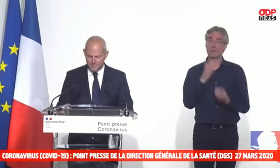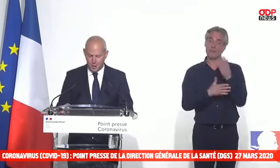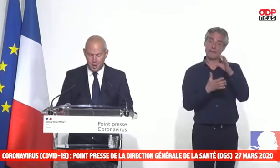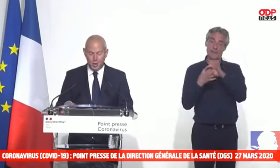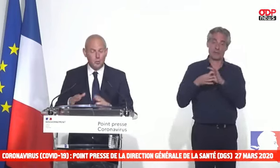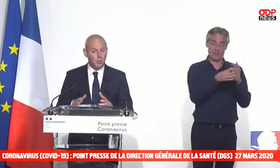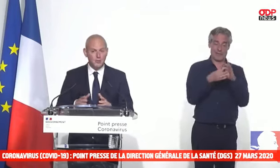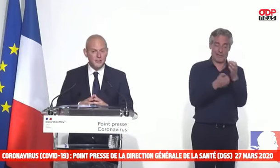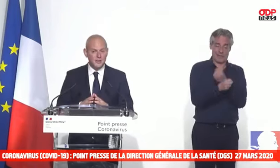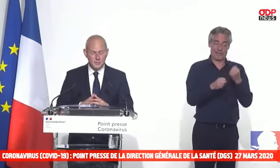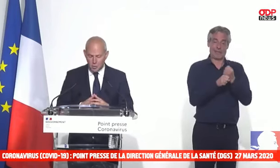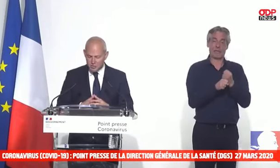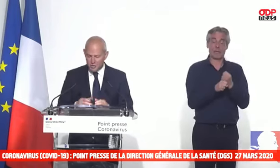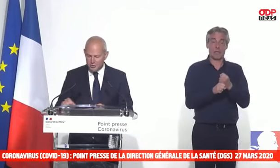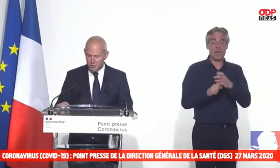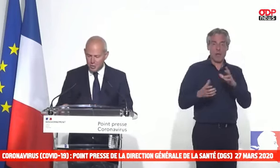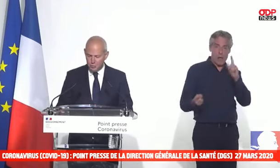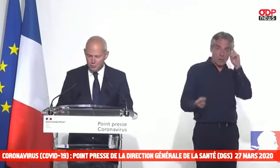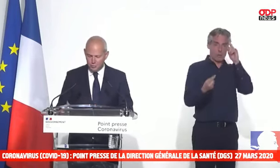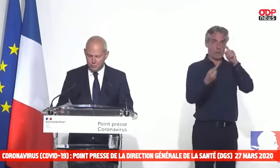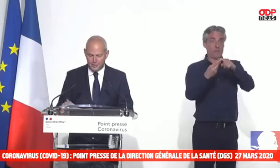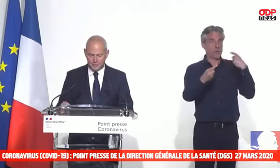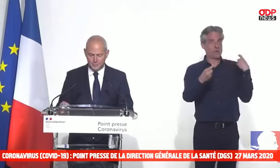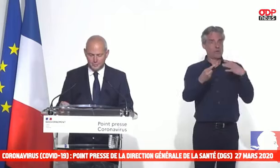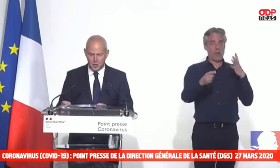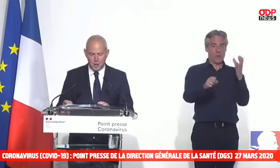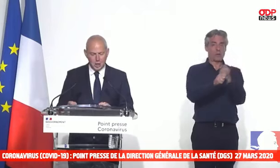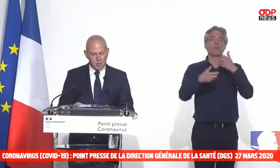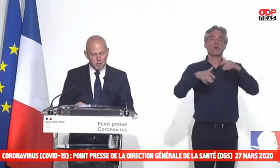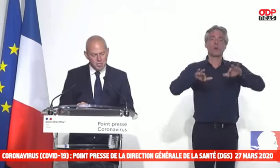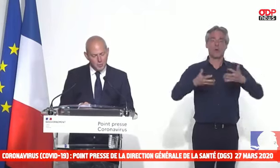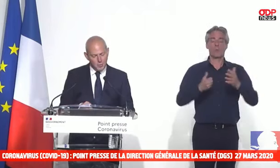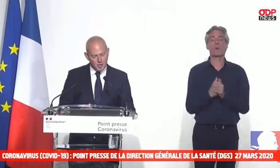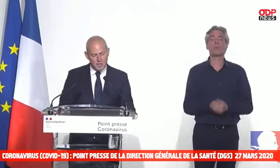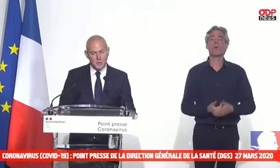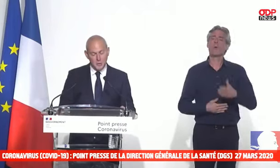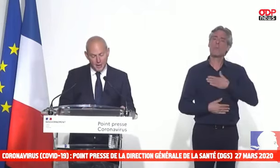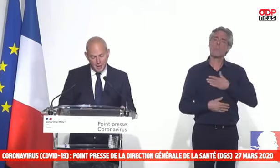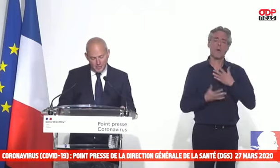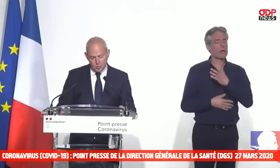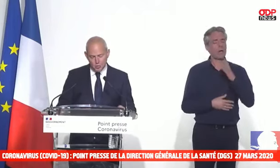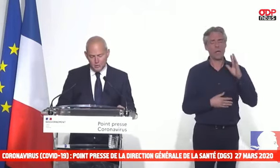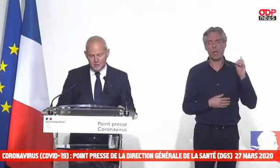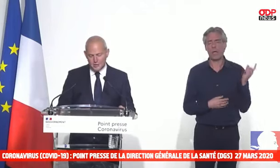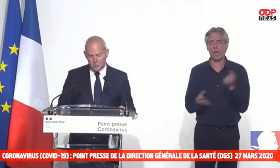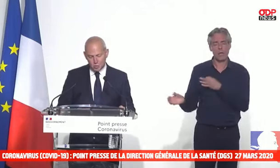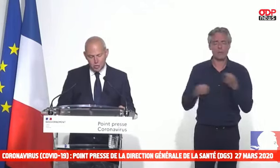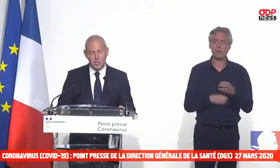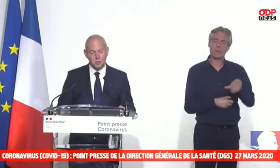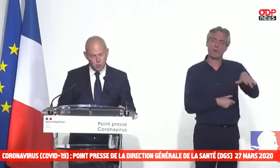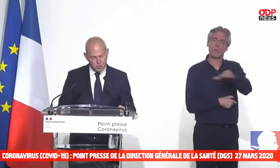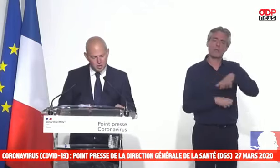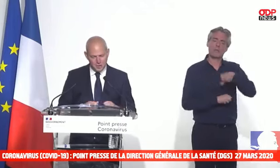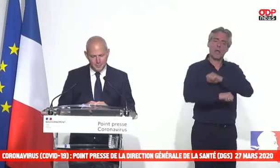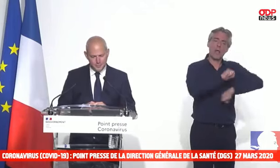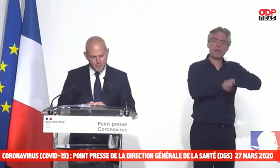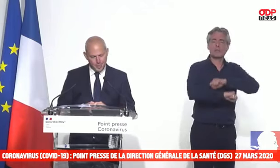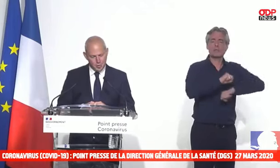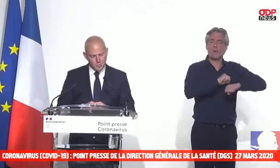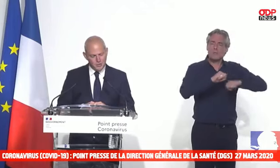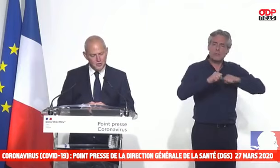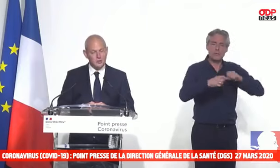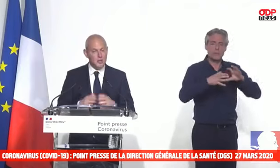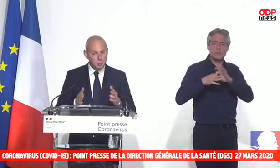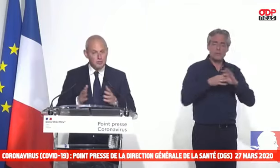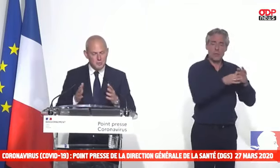solidarités pour relever cet immense défi auquel nous faisons face. Je n'ai jamais manqué d'exprimer ma gratitude envers les actions solidaires du quotidien.